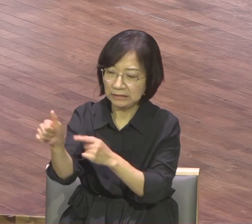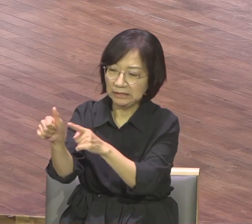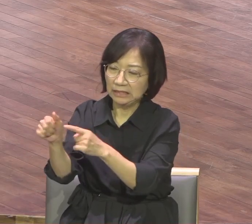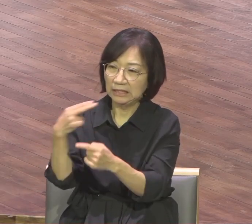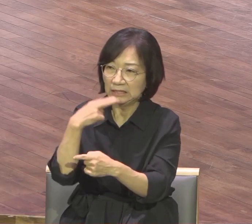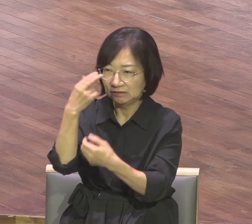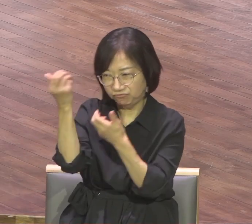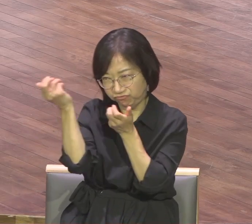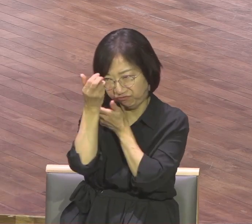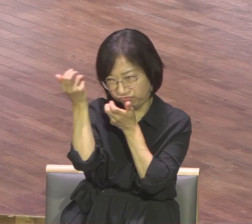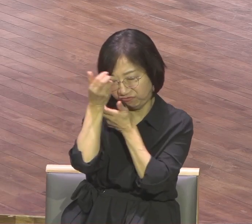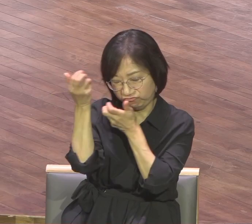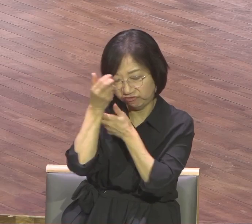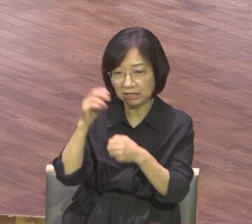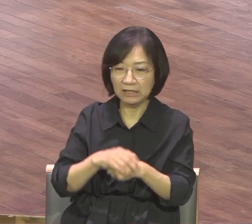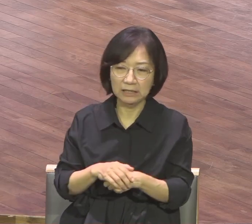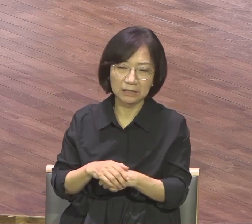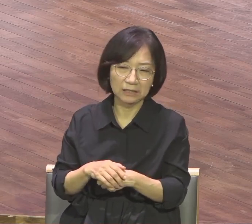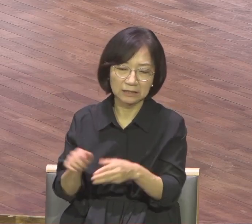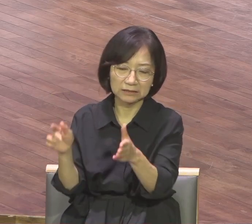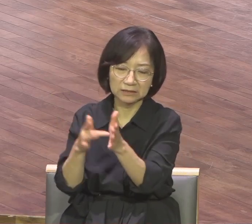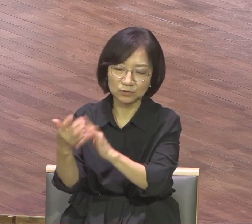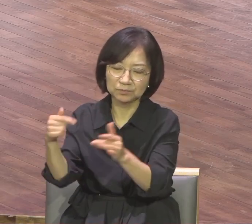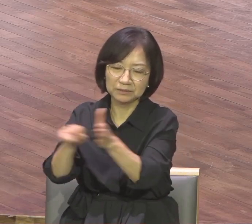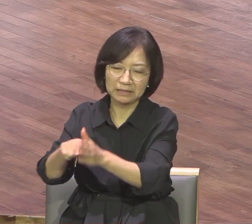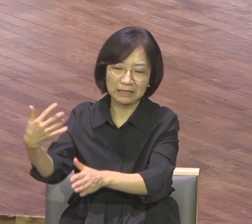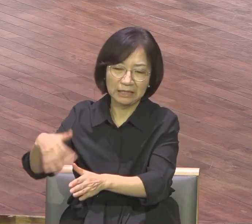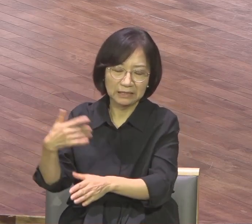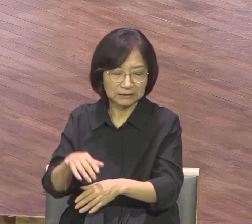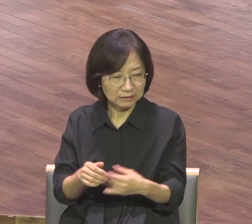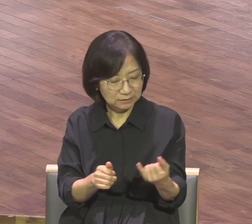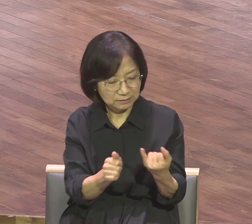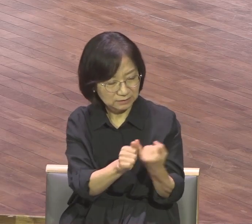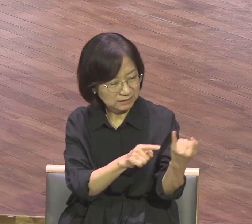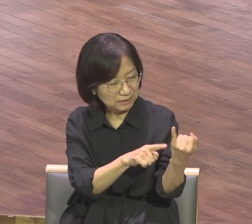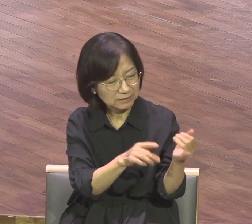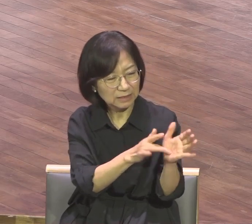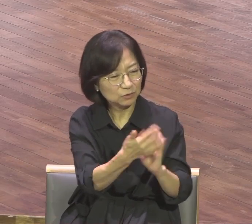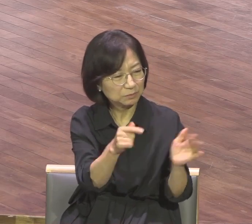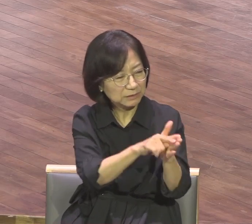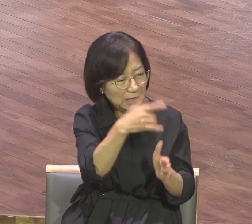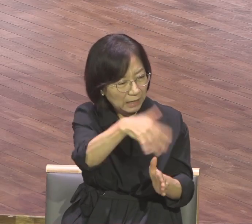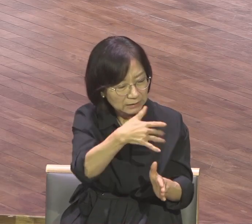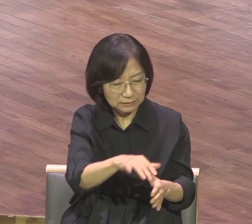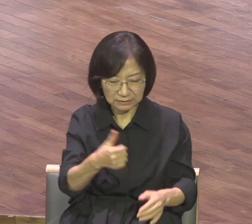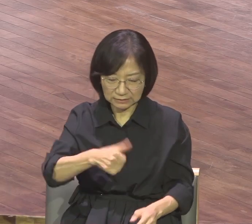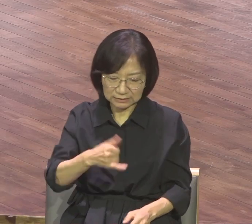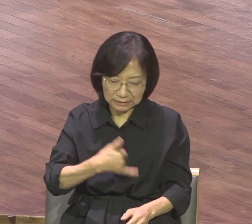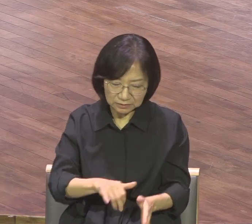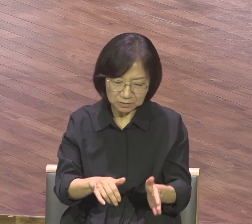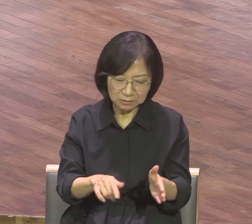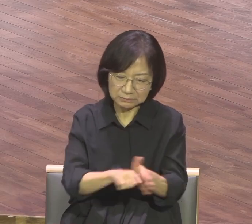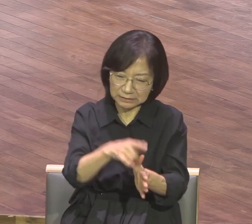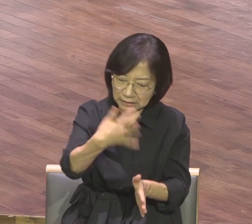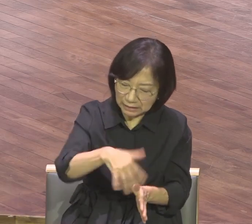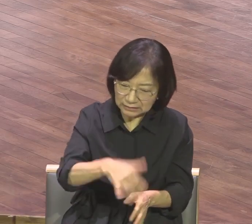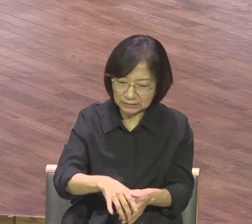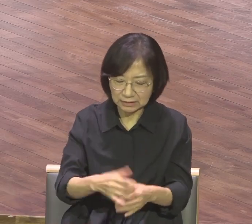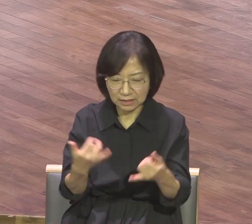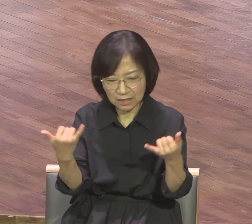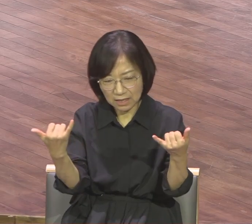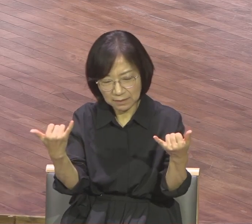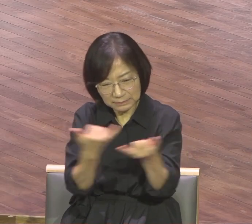남편, 답답하게도 안타까운 아내, 자식들, 부모, 형제, 믿지 않는 분들을